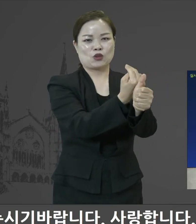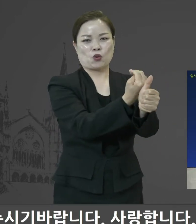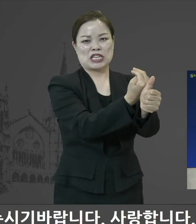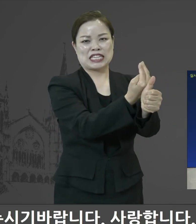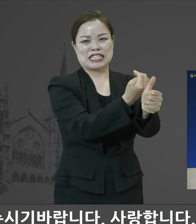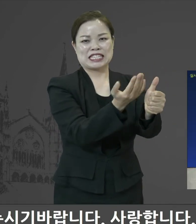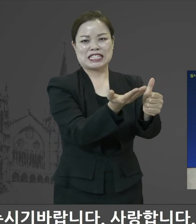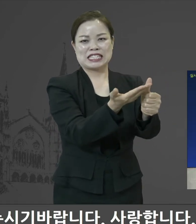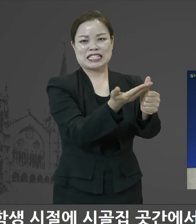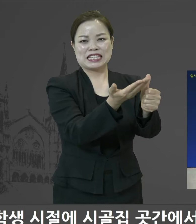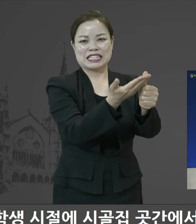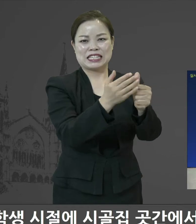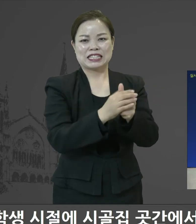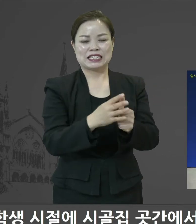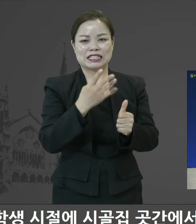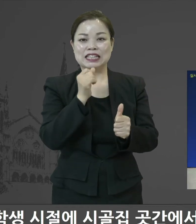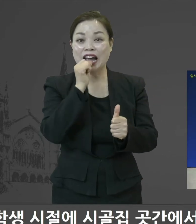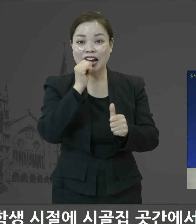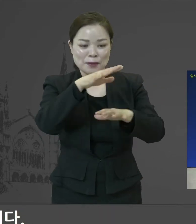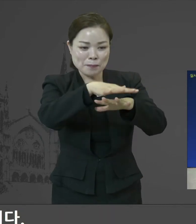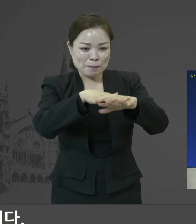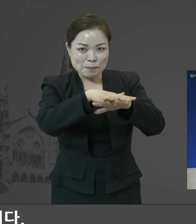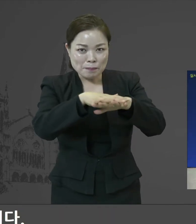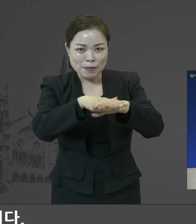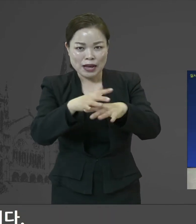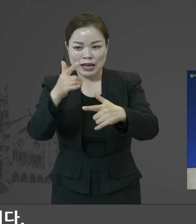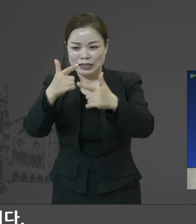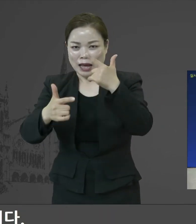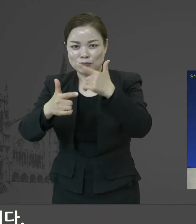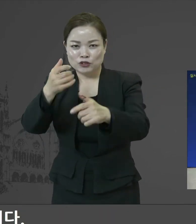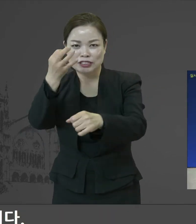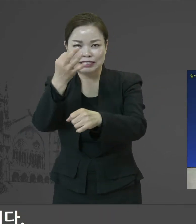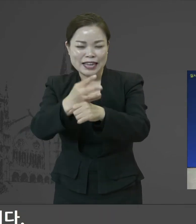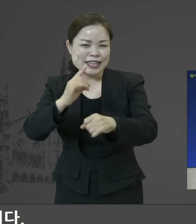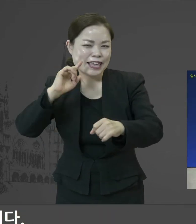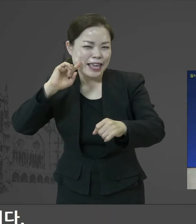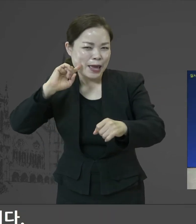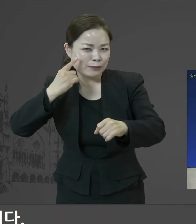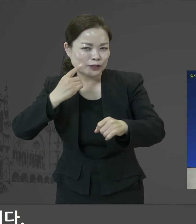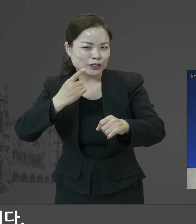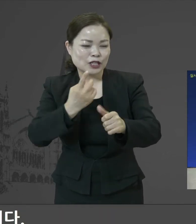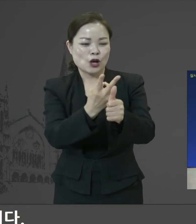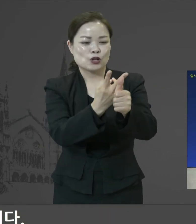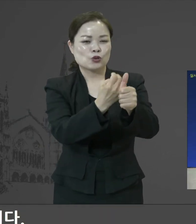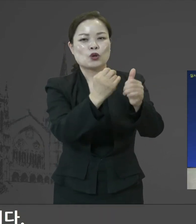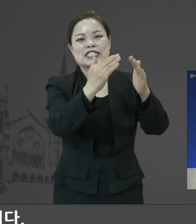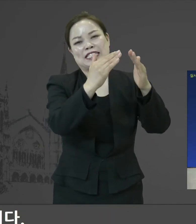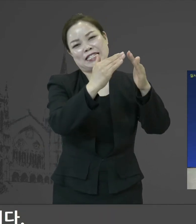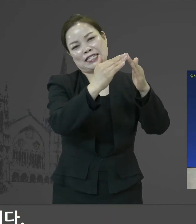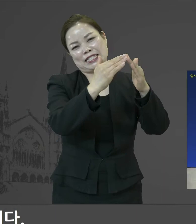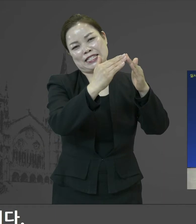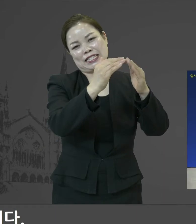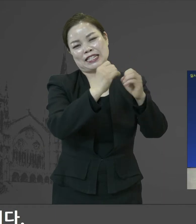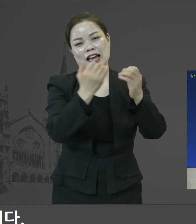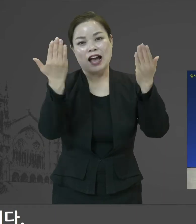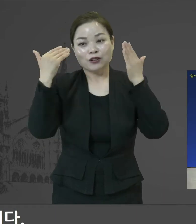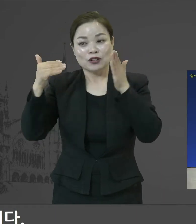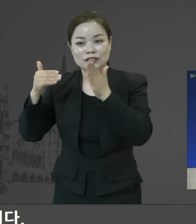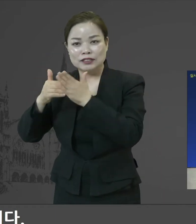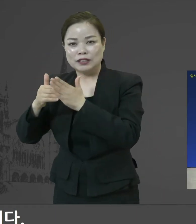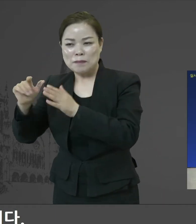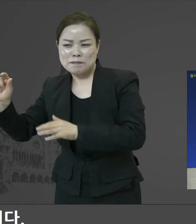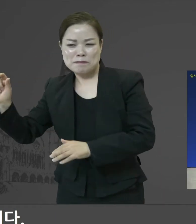키웠습니다. 철 거물망과 나무를 사서 예쁜 토끼집을 만들어주고, 학교 수업을